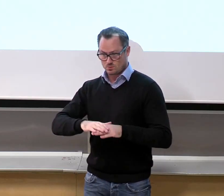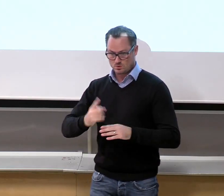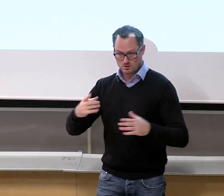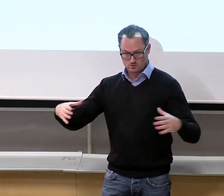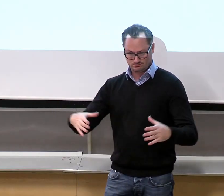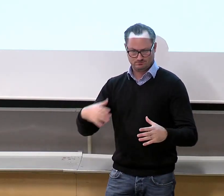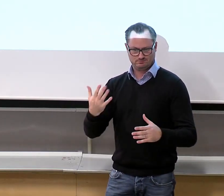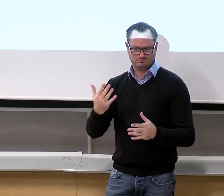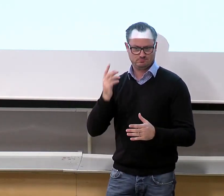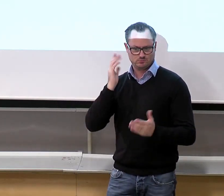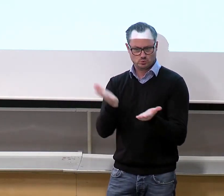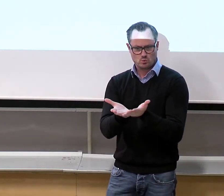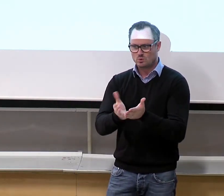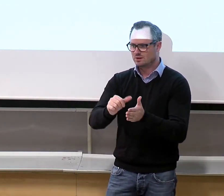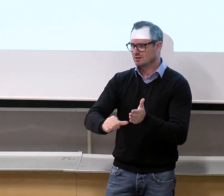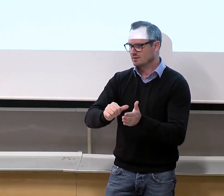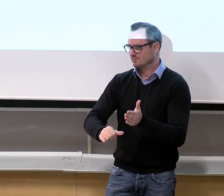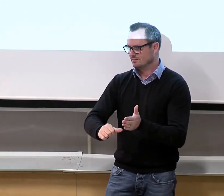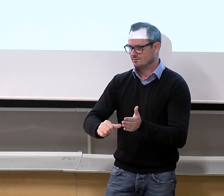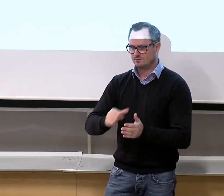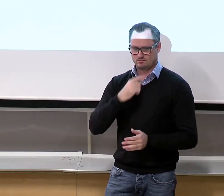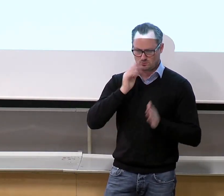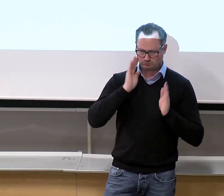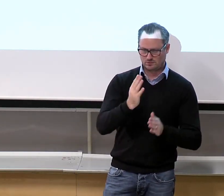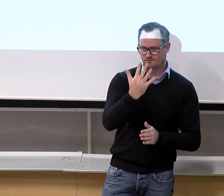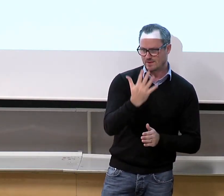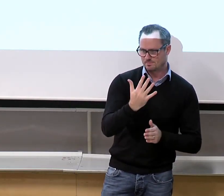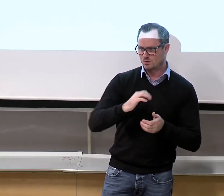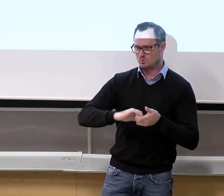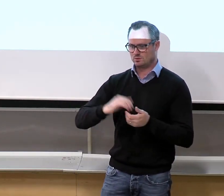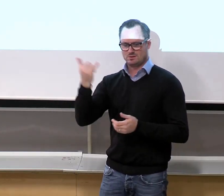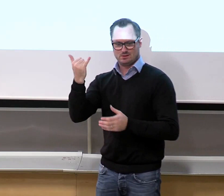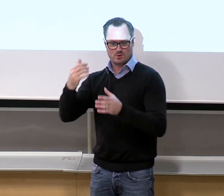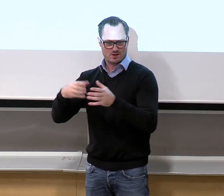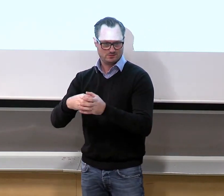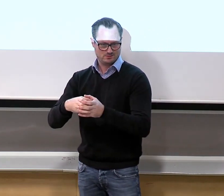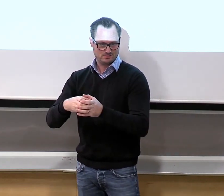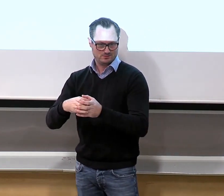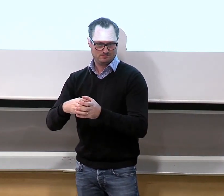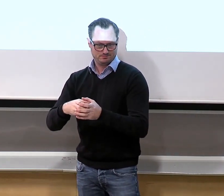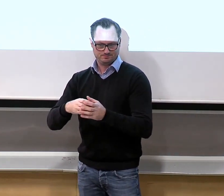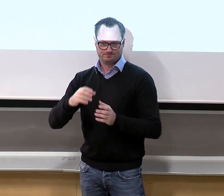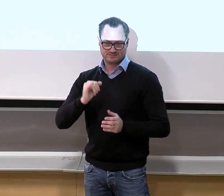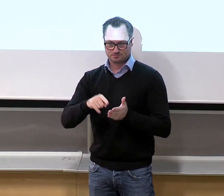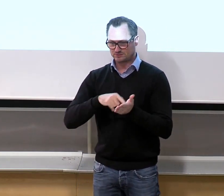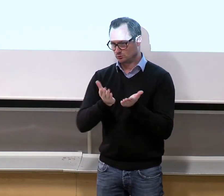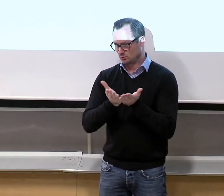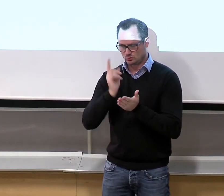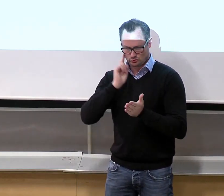egen forskning. Och jag har då tittat på en grupp